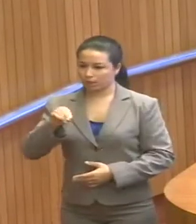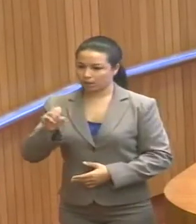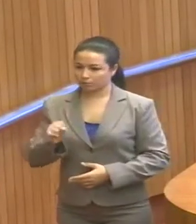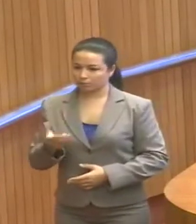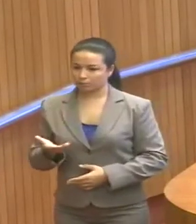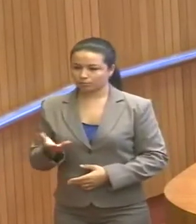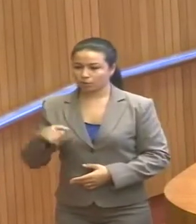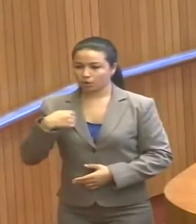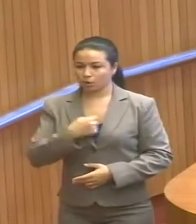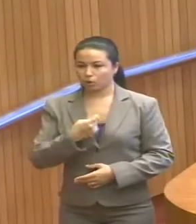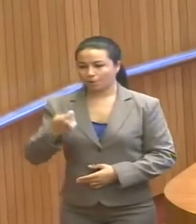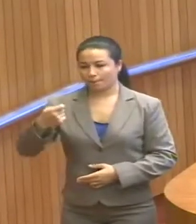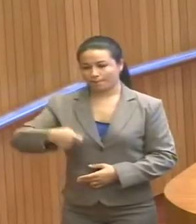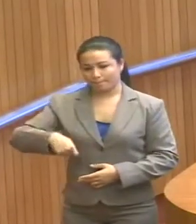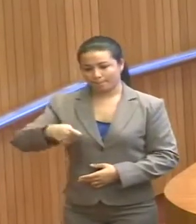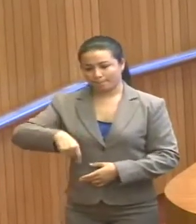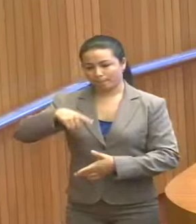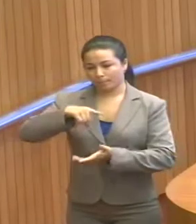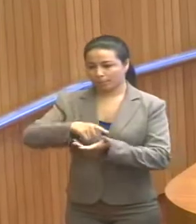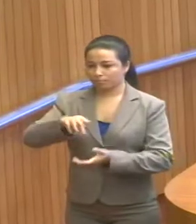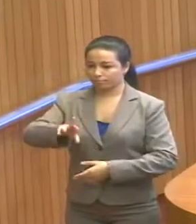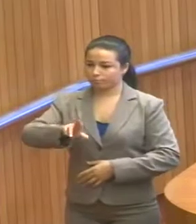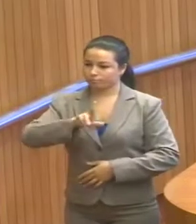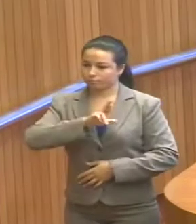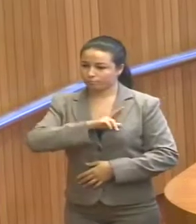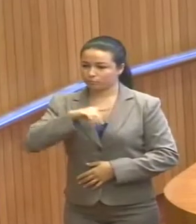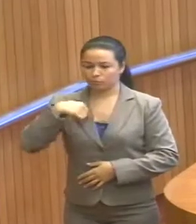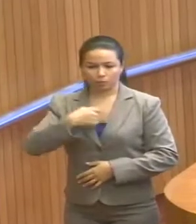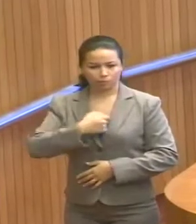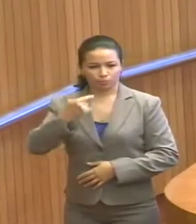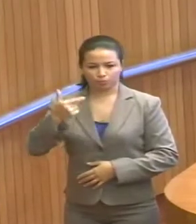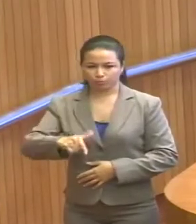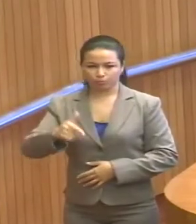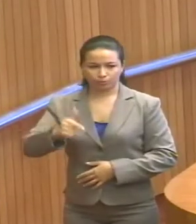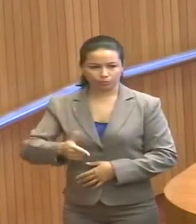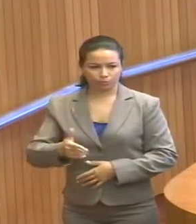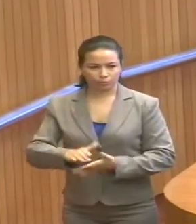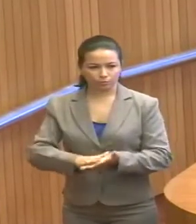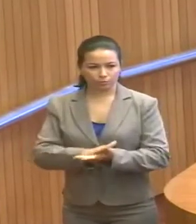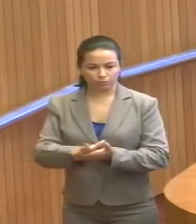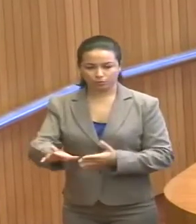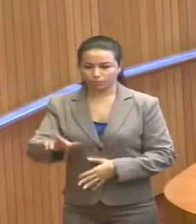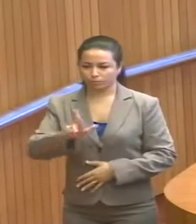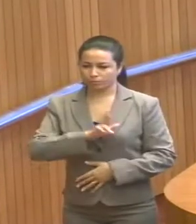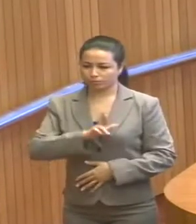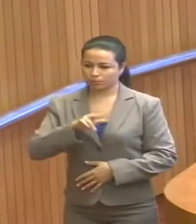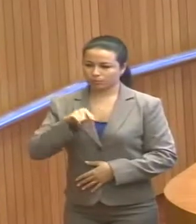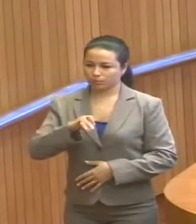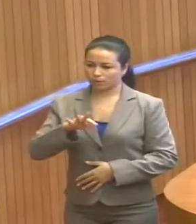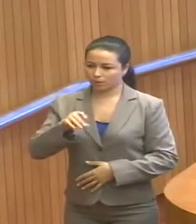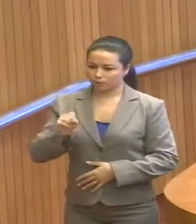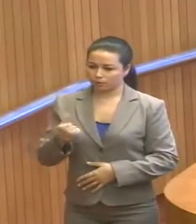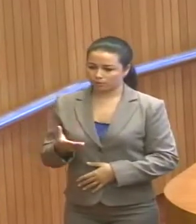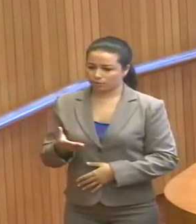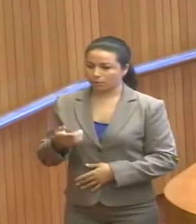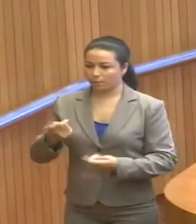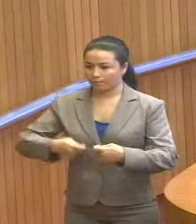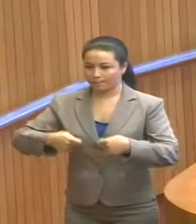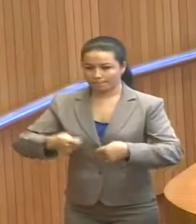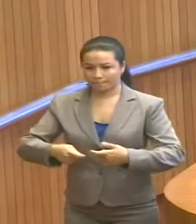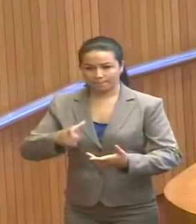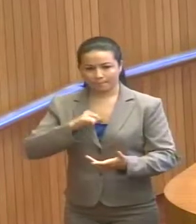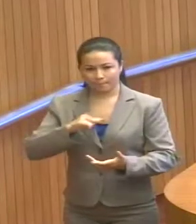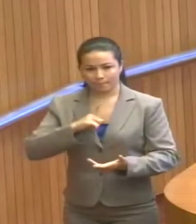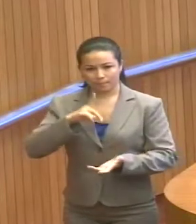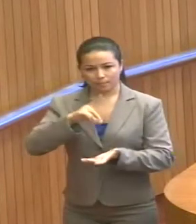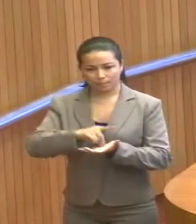inquéritos que a gente precisaria, na verdade, ter respostas, nós não temos nenhuma resposta desses inquéritos que deveriam